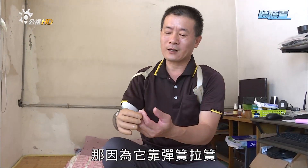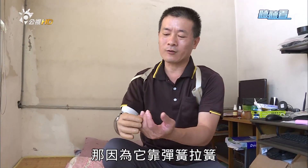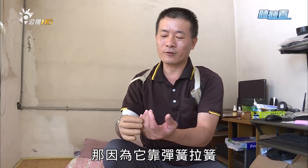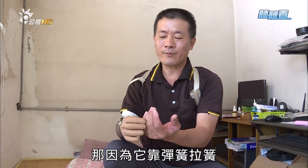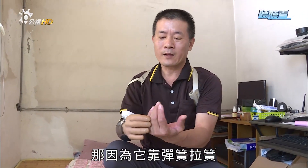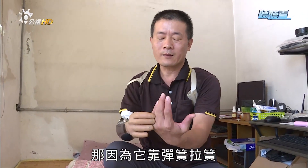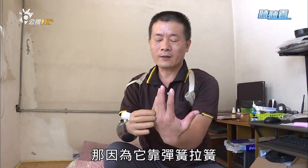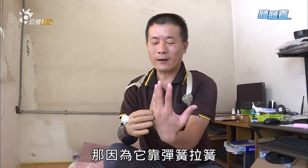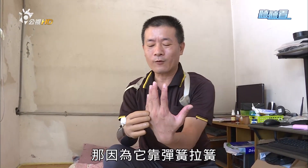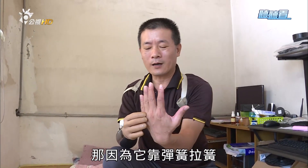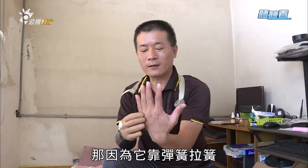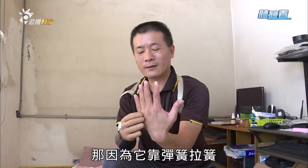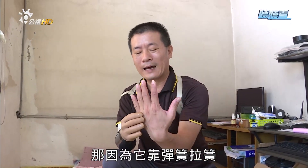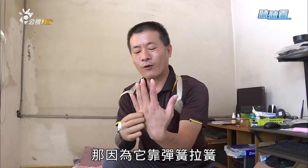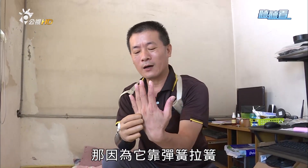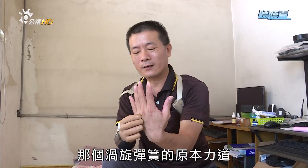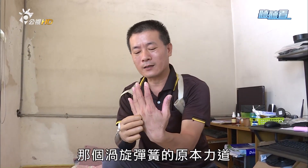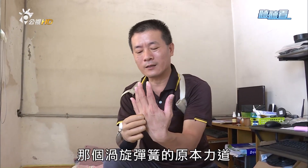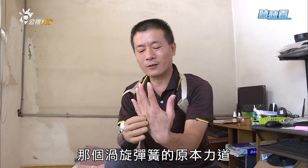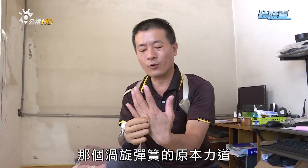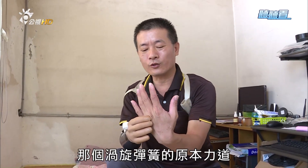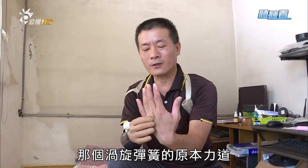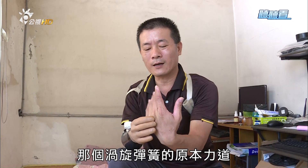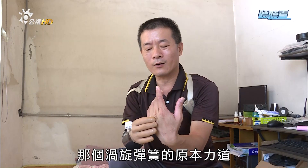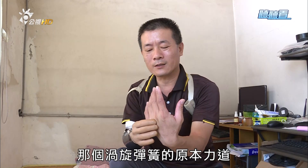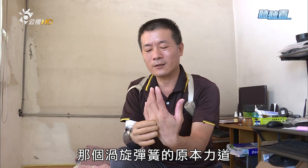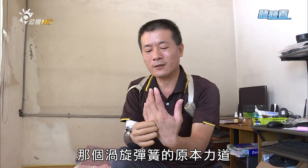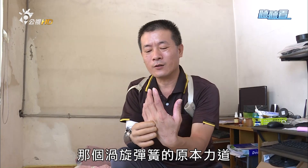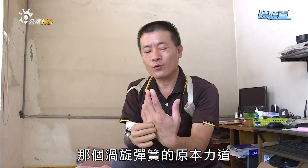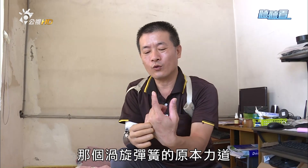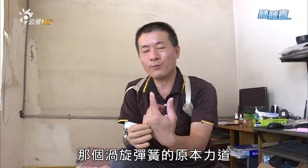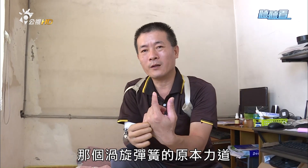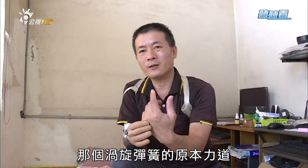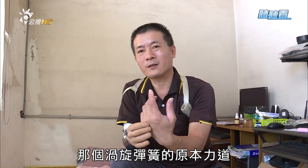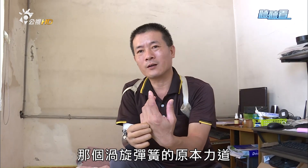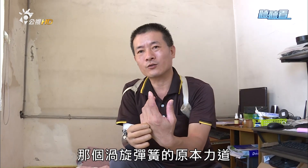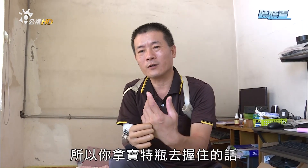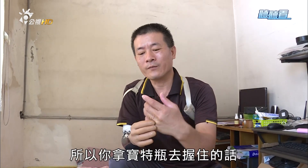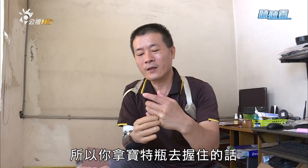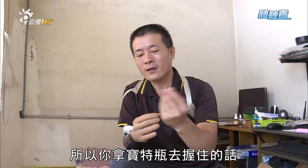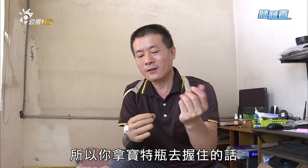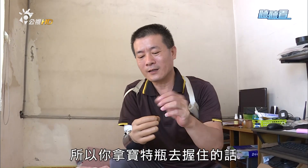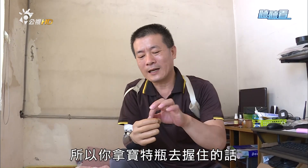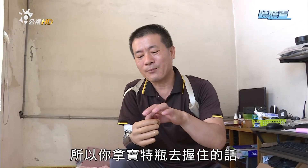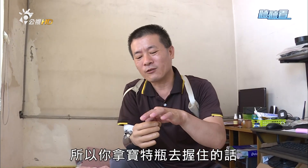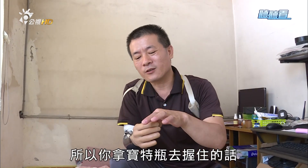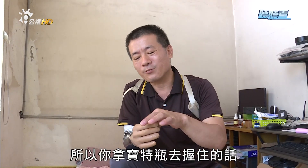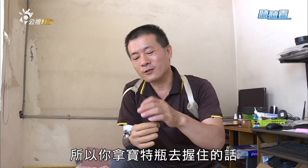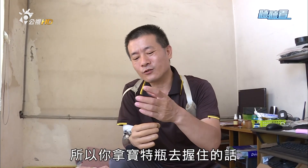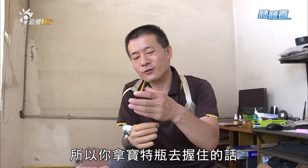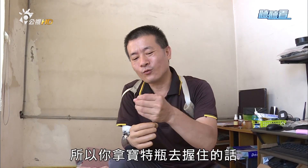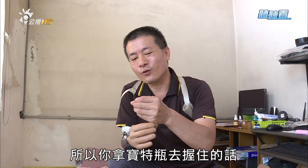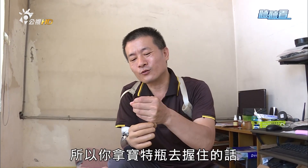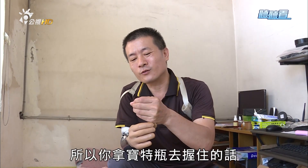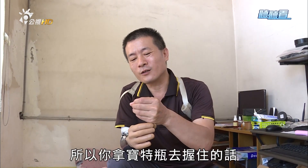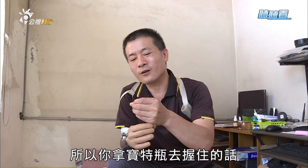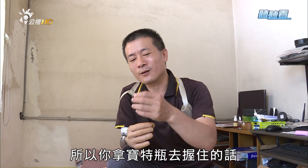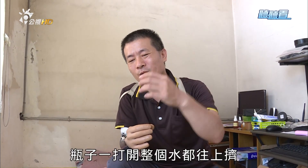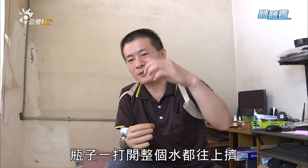靠弹簧拉簧那个斡旋弹簧的原本力道，所以你拿保特瓶去握住的话，瓶子一